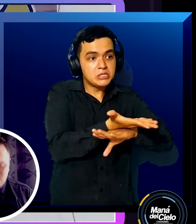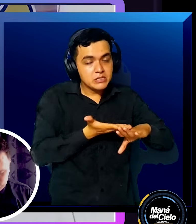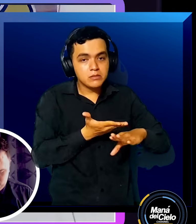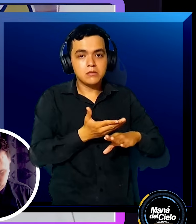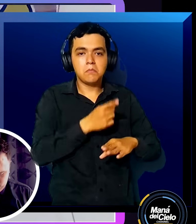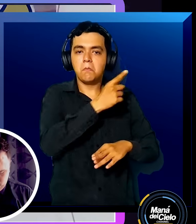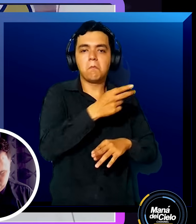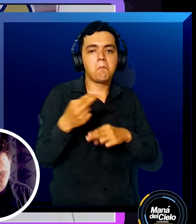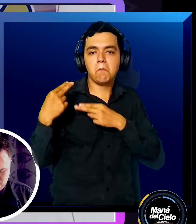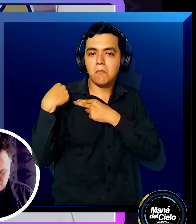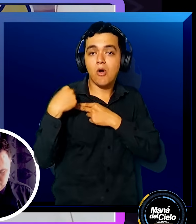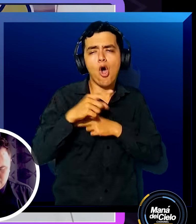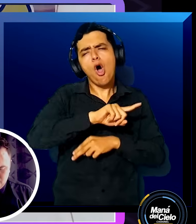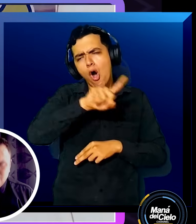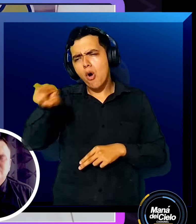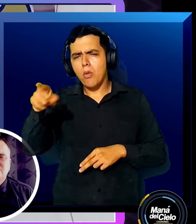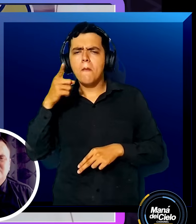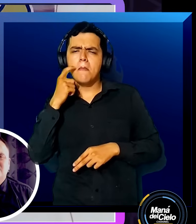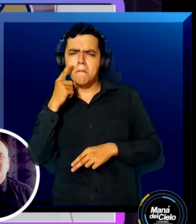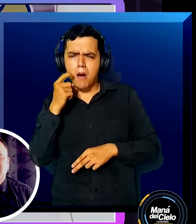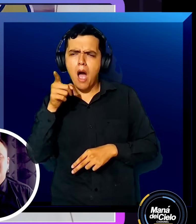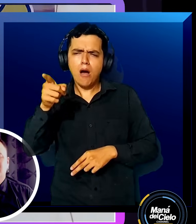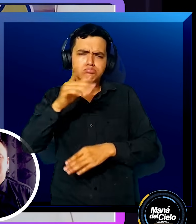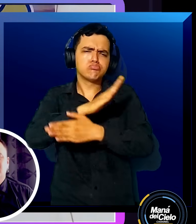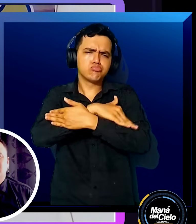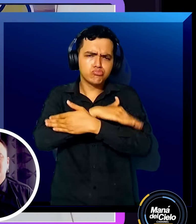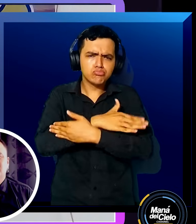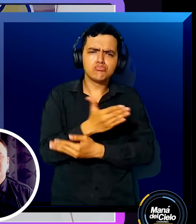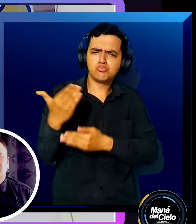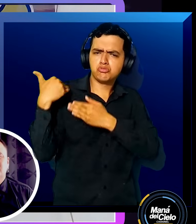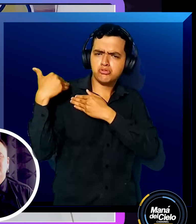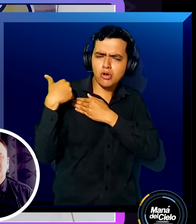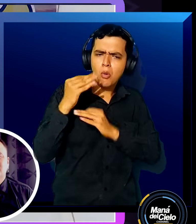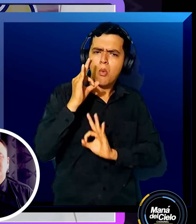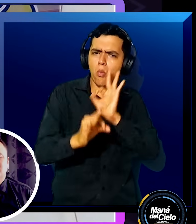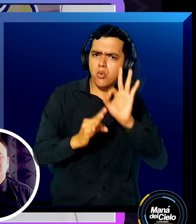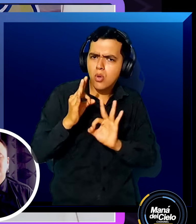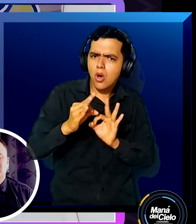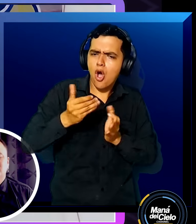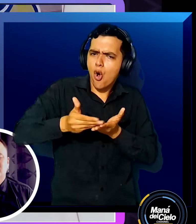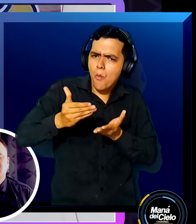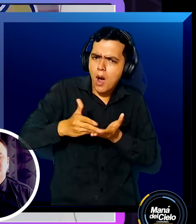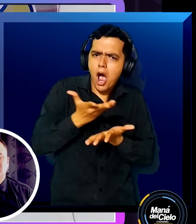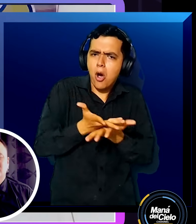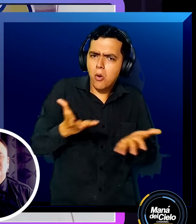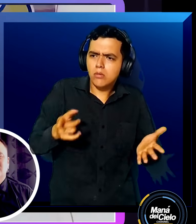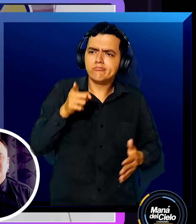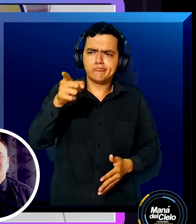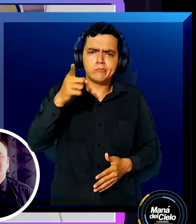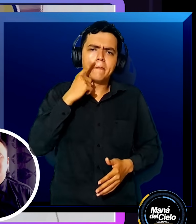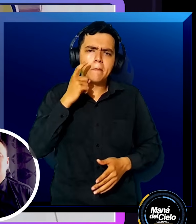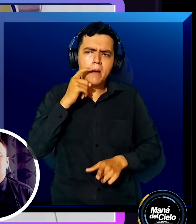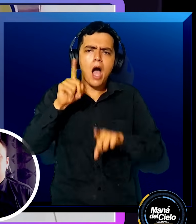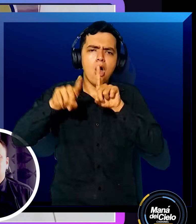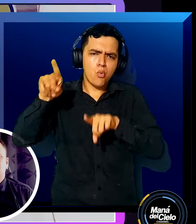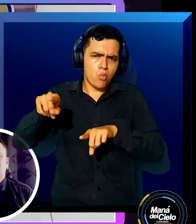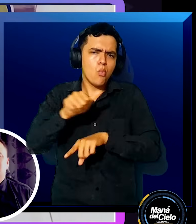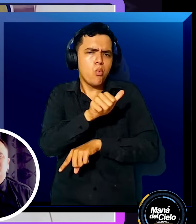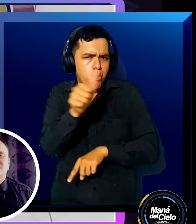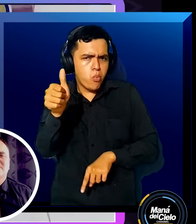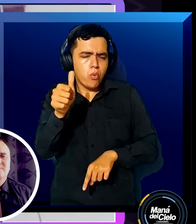a. Cuando yo escucho una mamá, ay, me voy a morir de hambre, ay, el hijo le dice, mamá, me